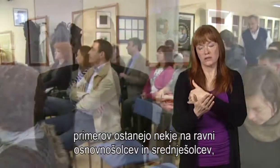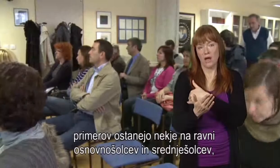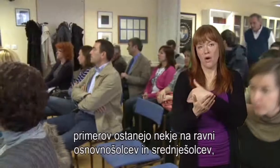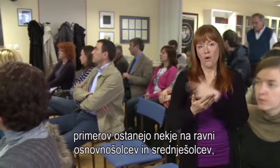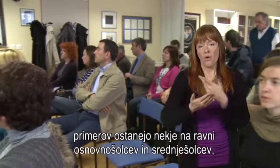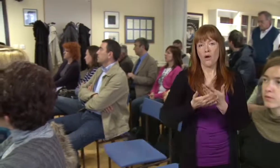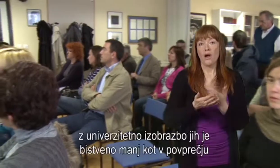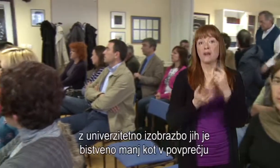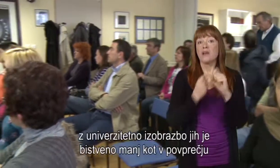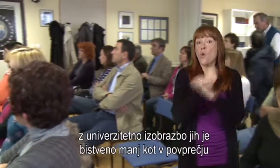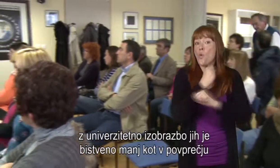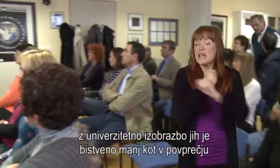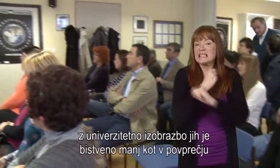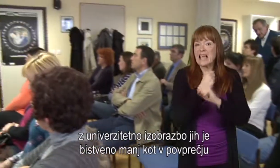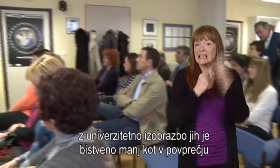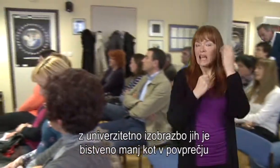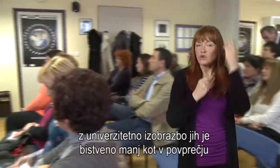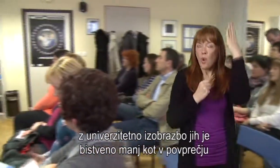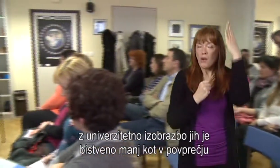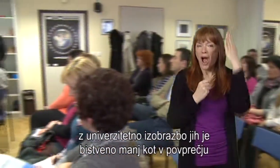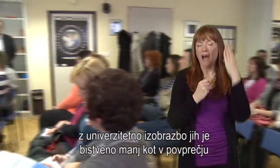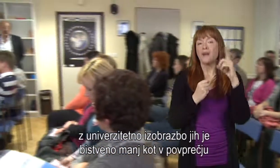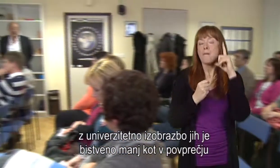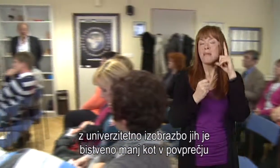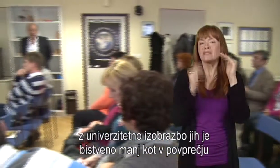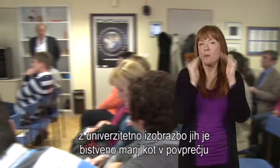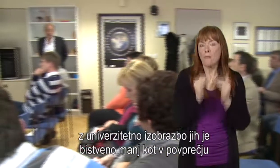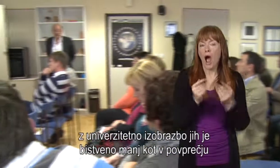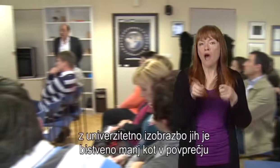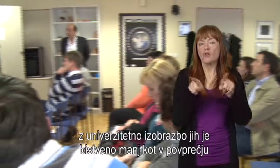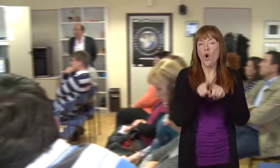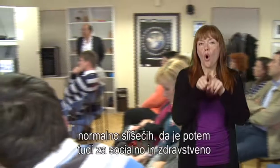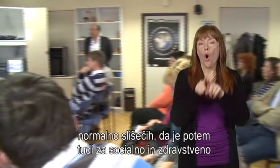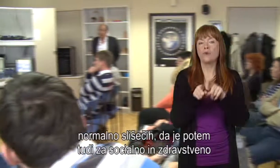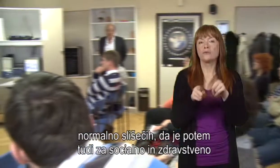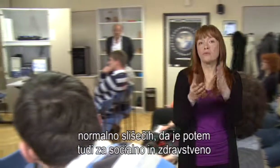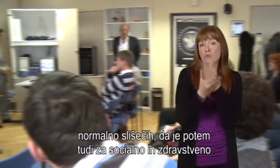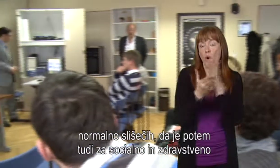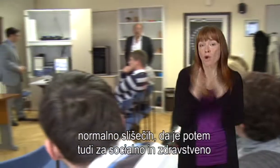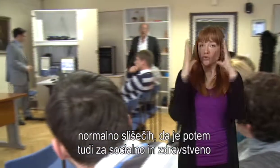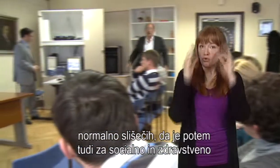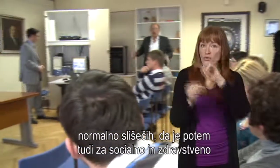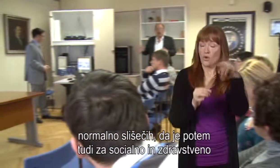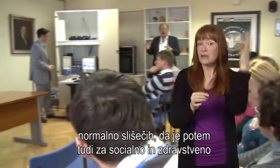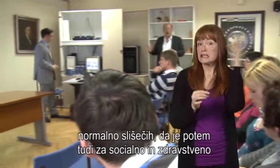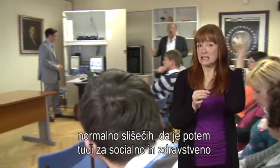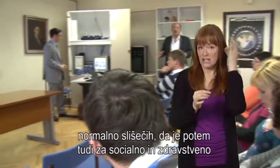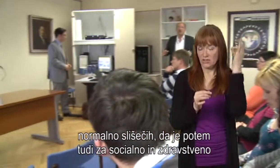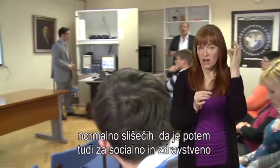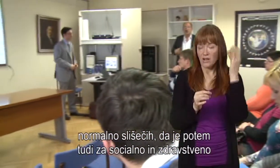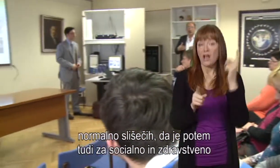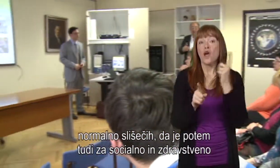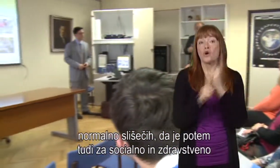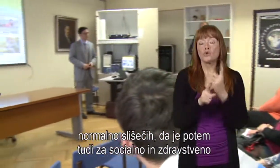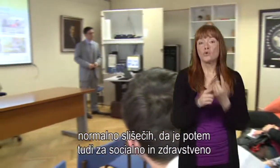jih je z univerzitetno izobrazbo bistveno manj kot v povprečju normalno slišečih, ne, in da je